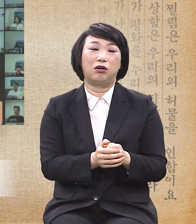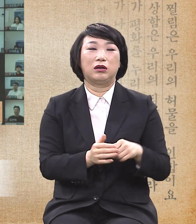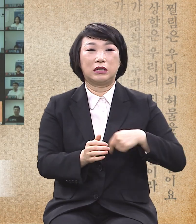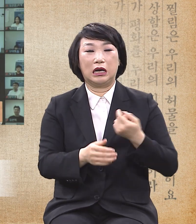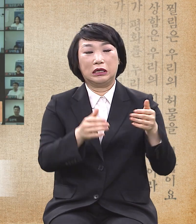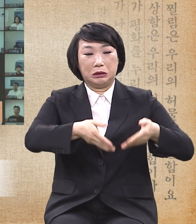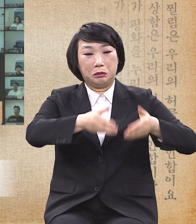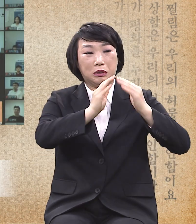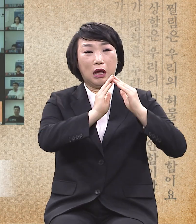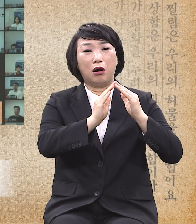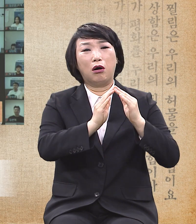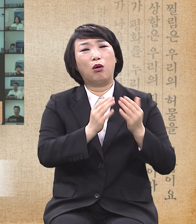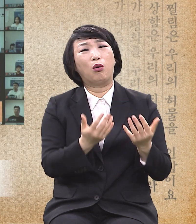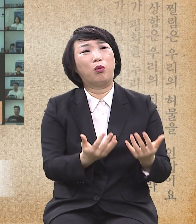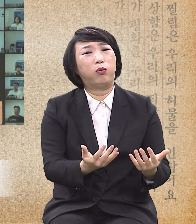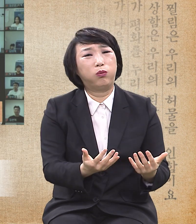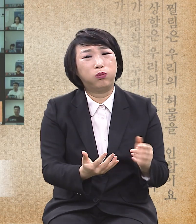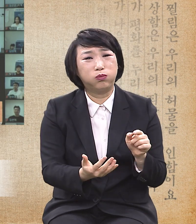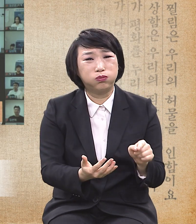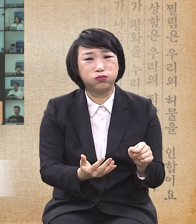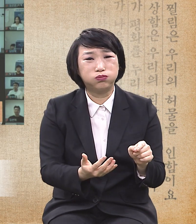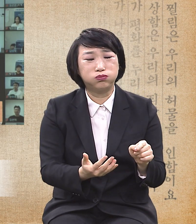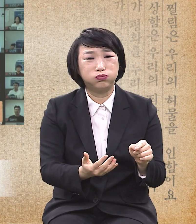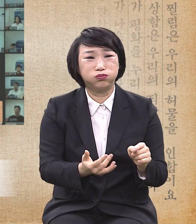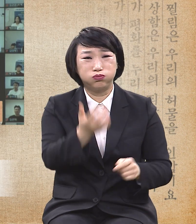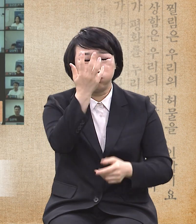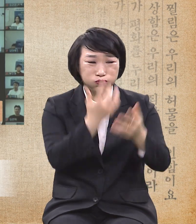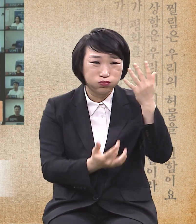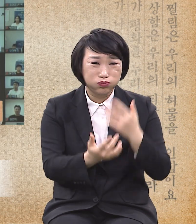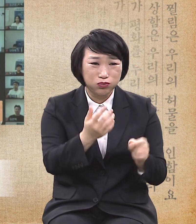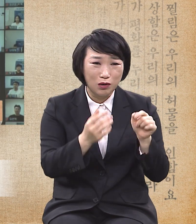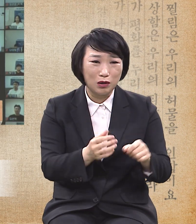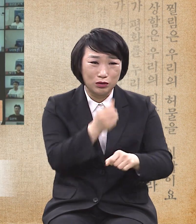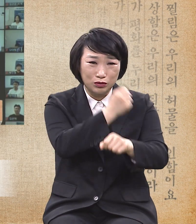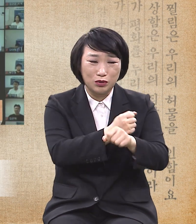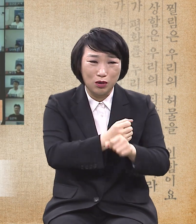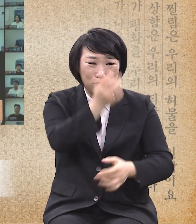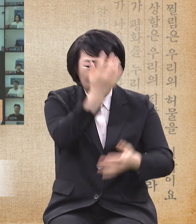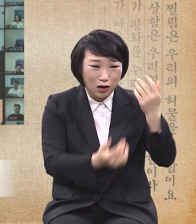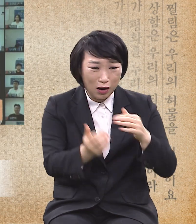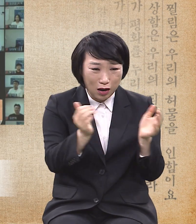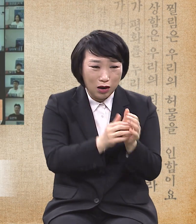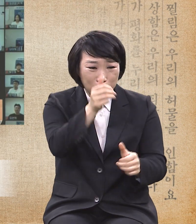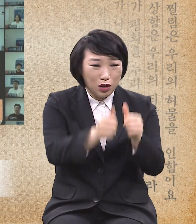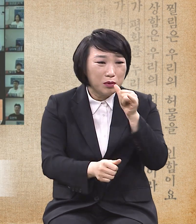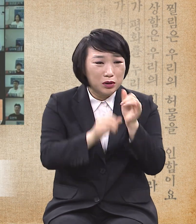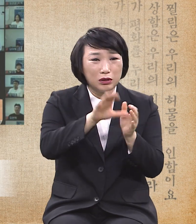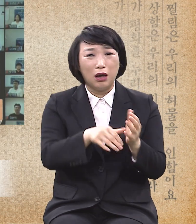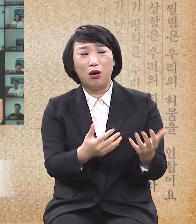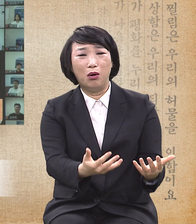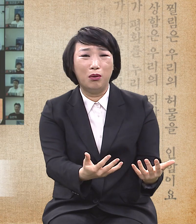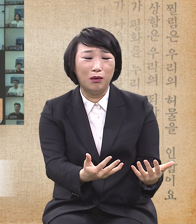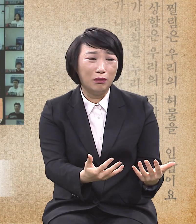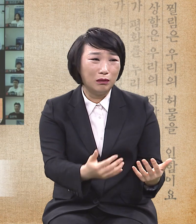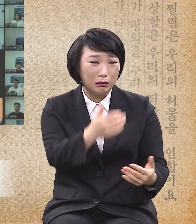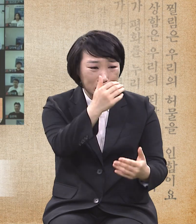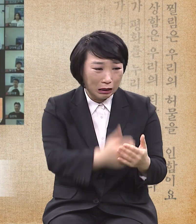자기 집을 짓는다면 불로 공력을 태워서 시험한다고 했더니